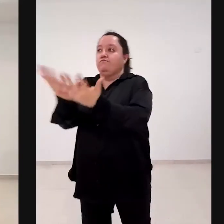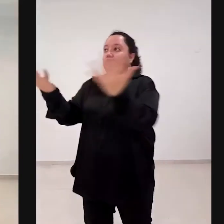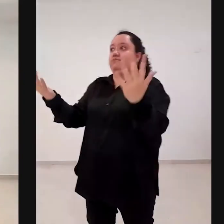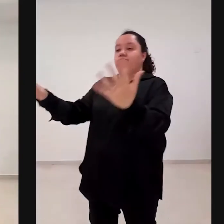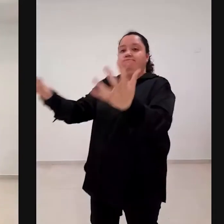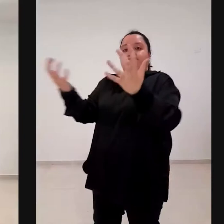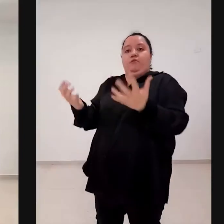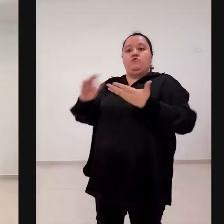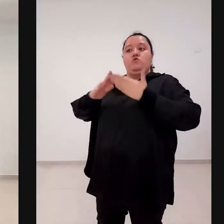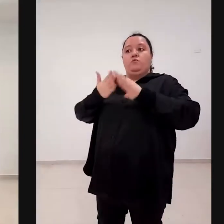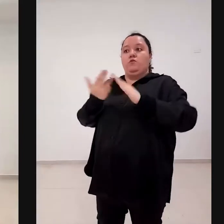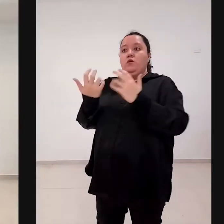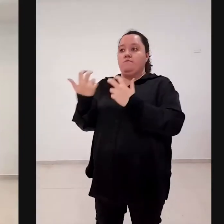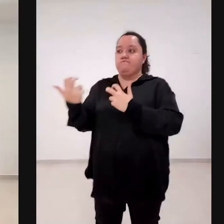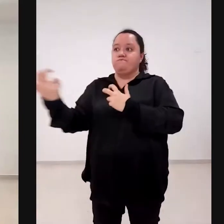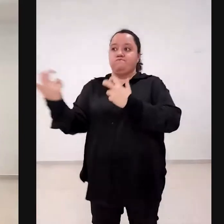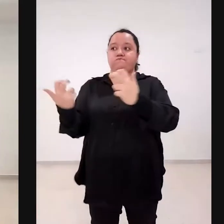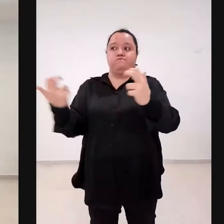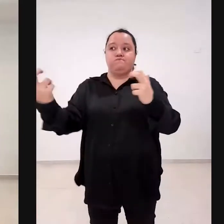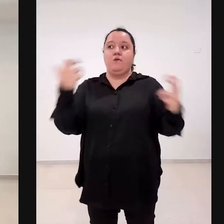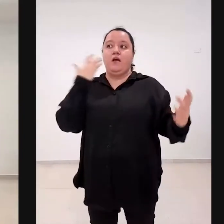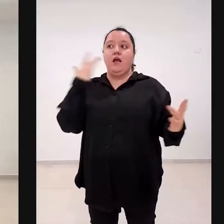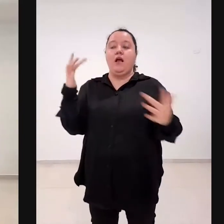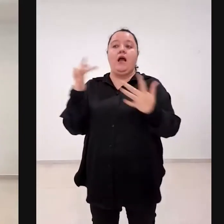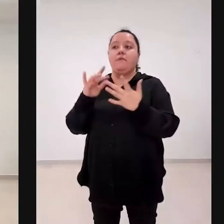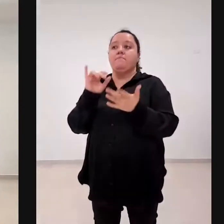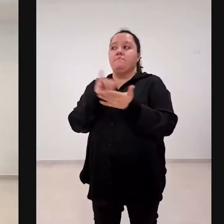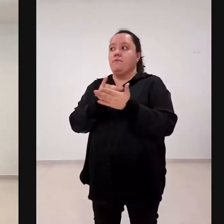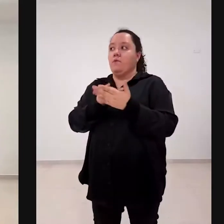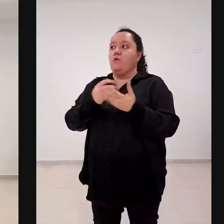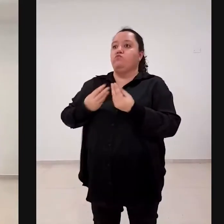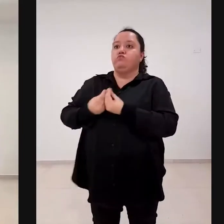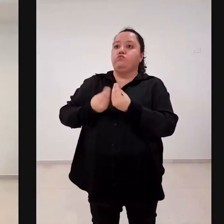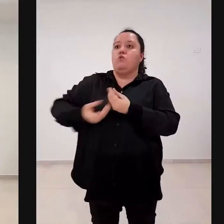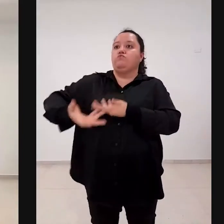acá el auditorio así como también